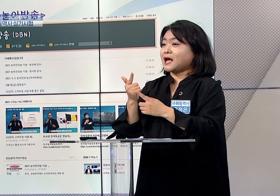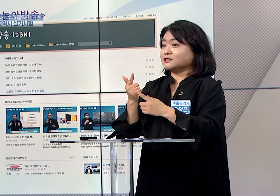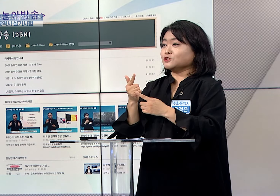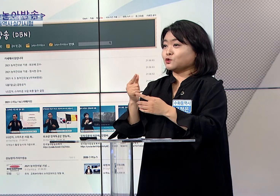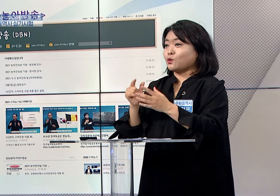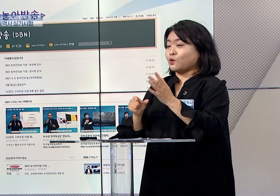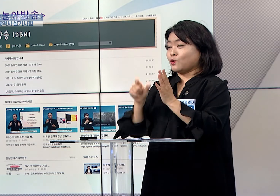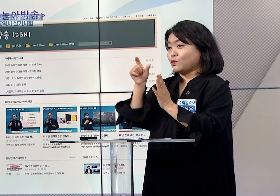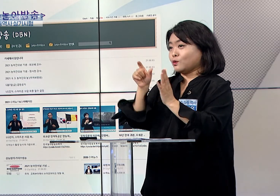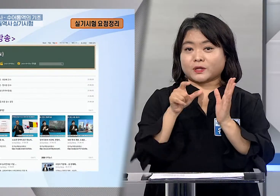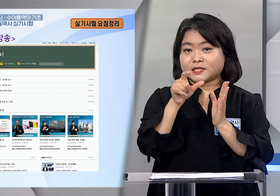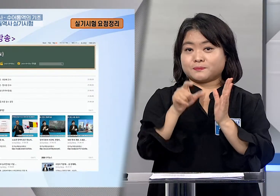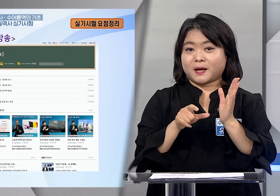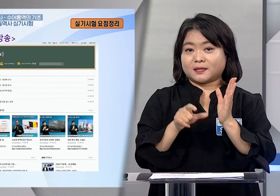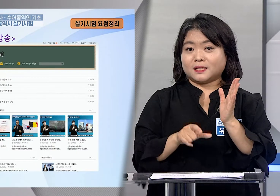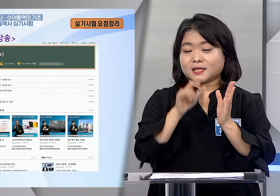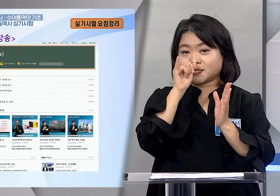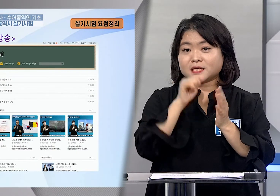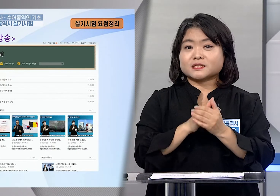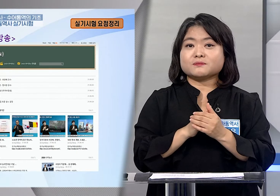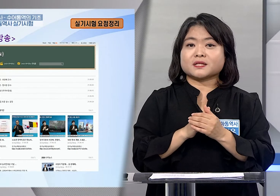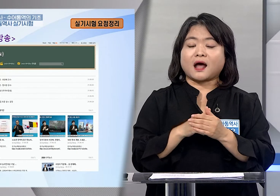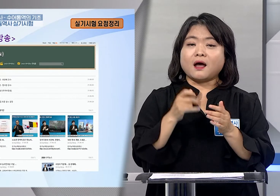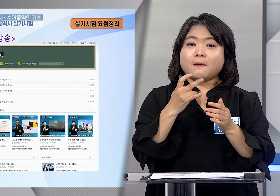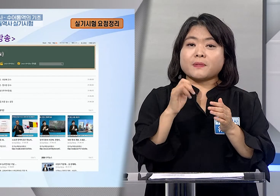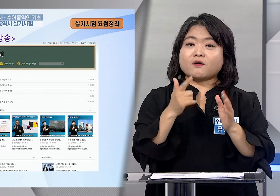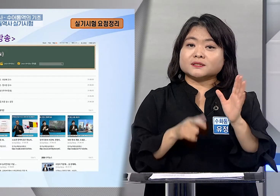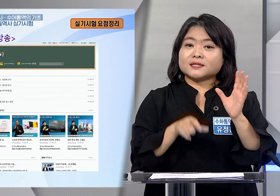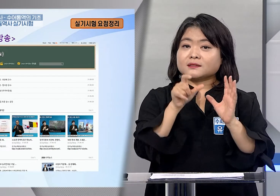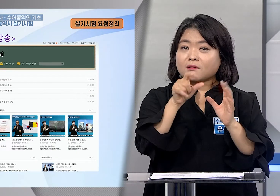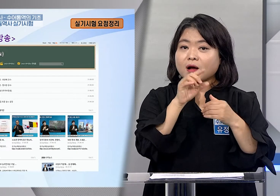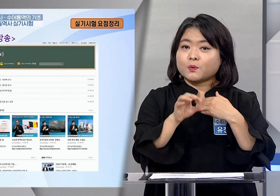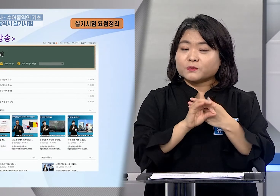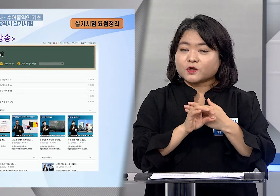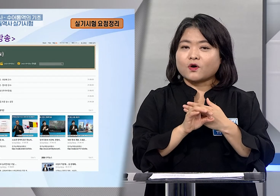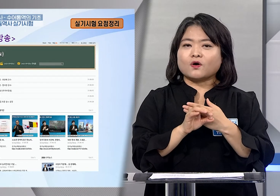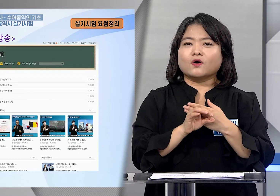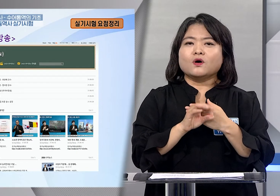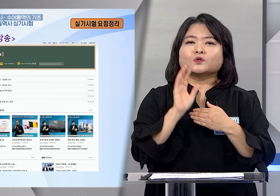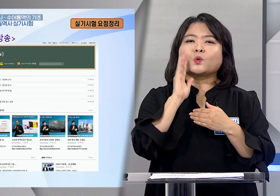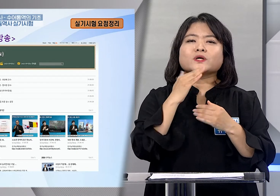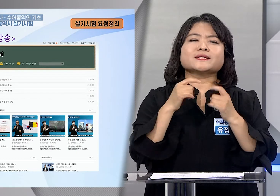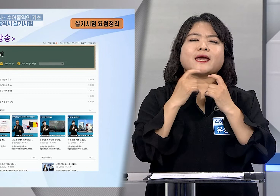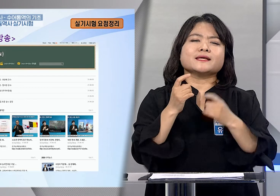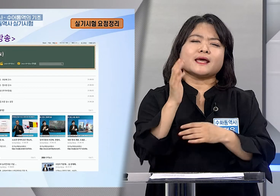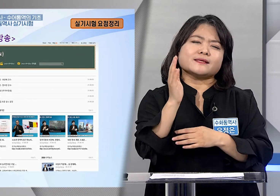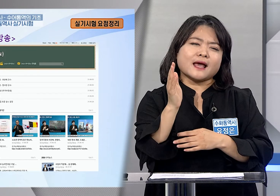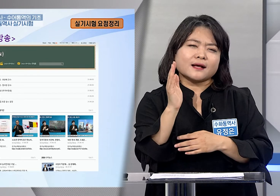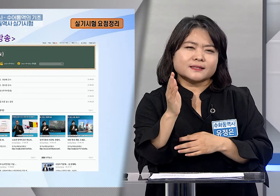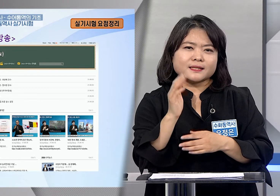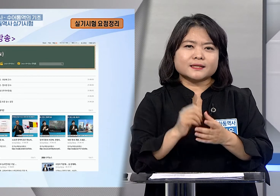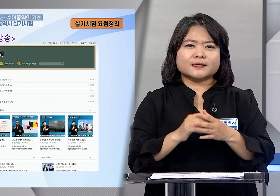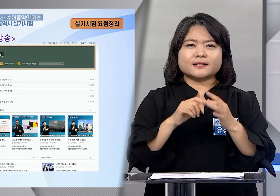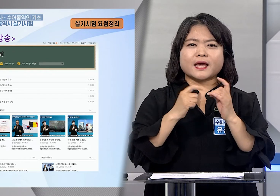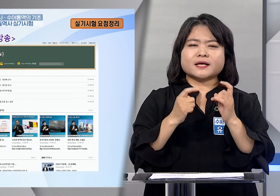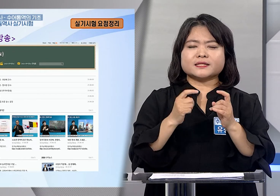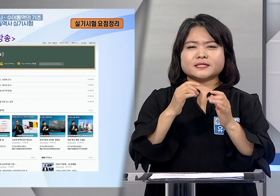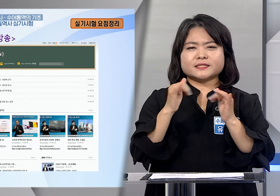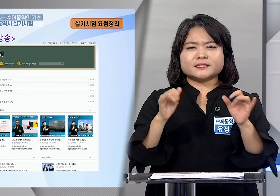매거진이라는 또 게시판이 있습니다. 매거진에 들어가 보면요. 농인 개인의 이야기, 개인